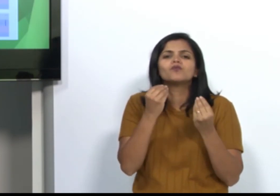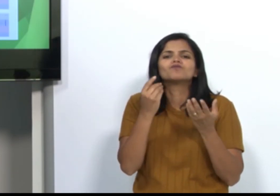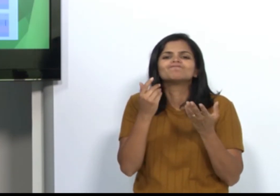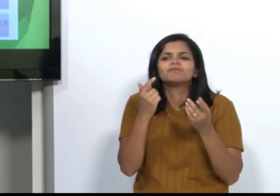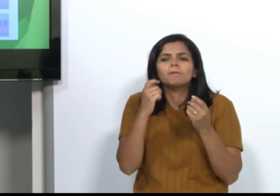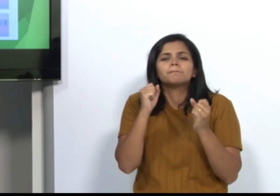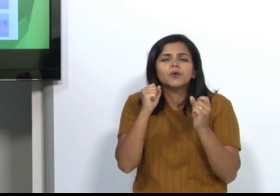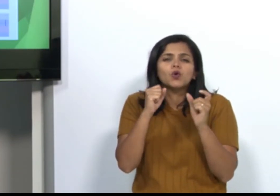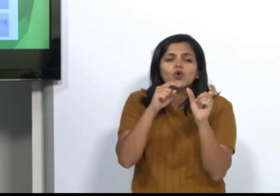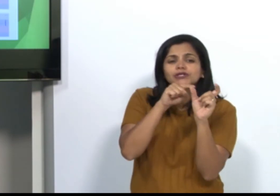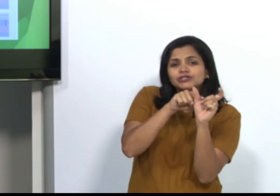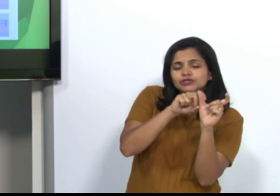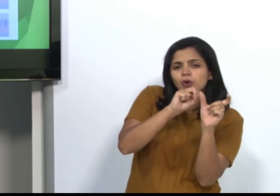Então, se está na dúvida, o que fazer?